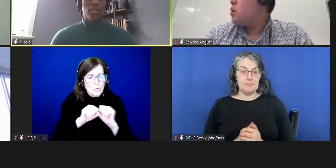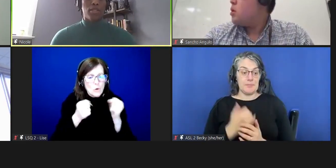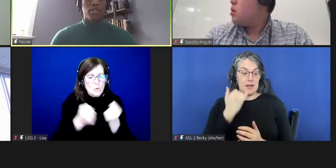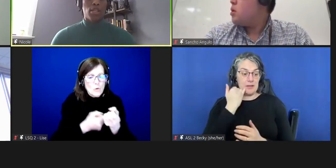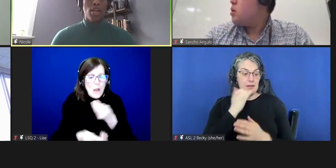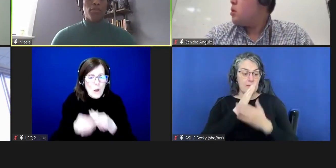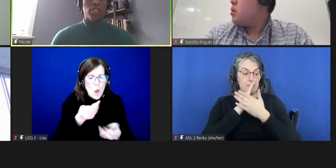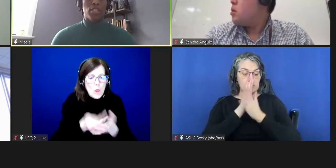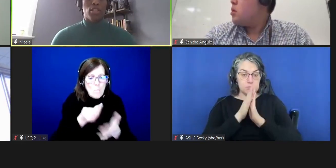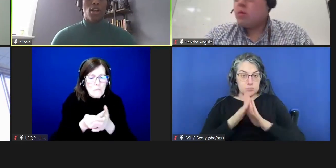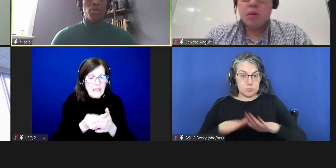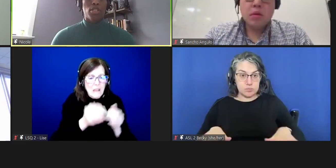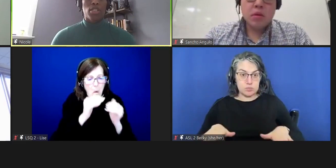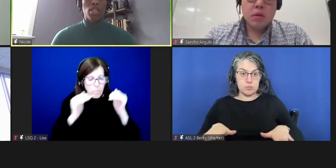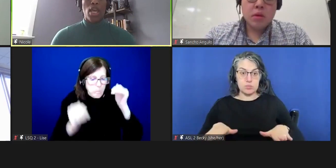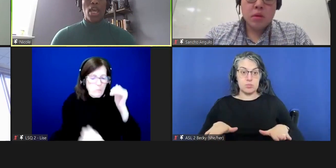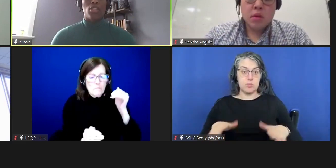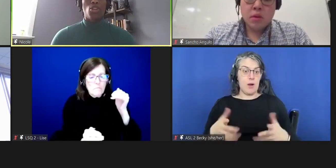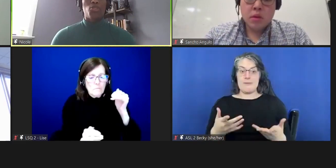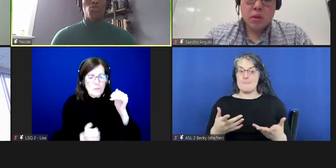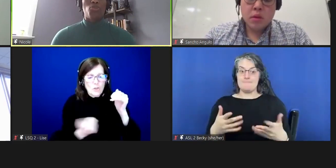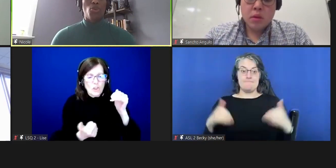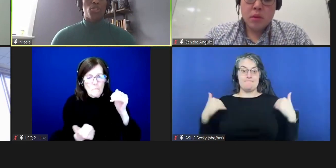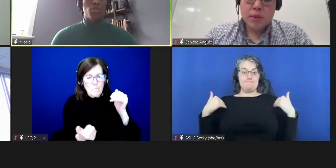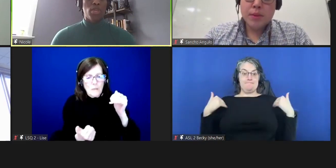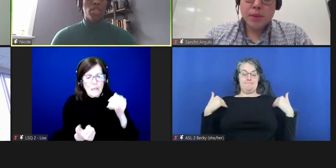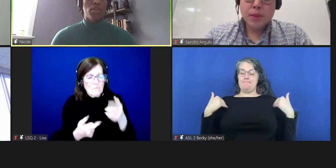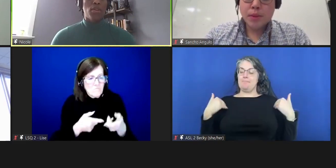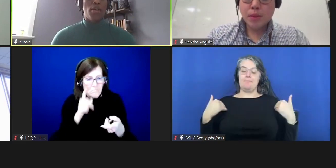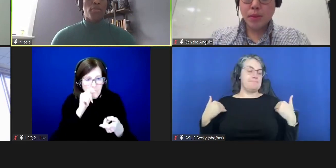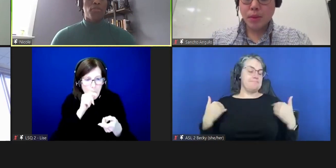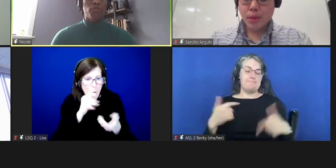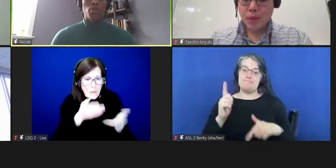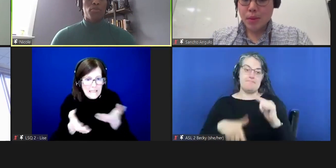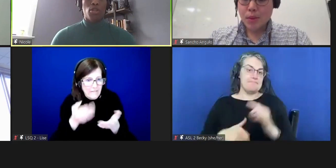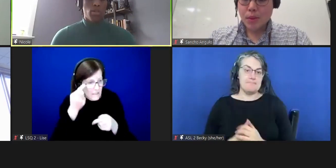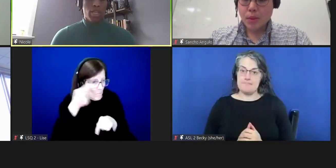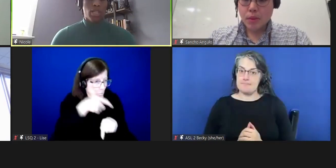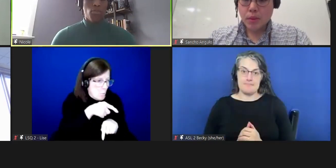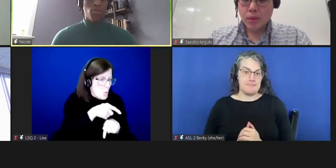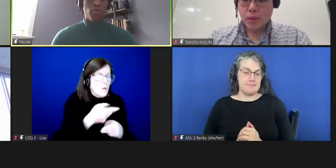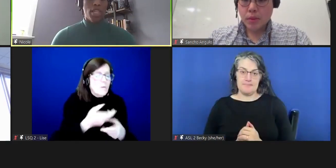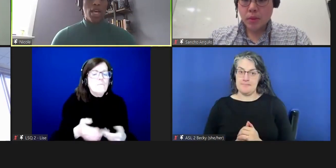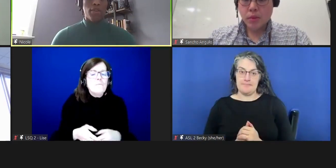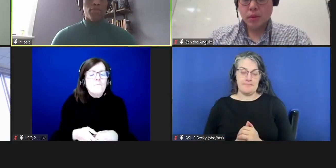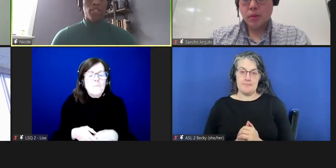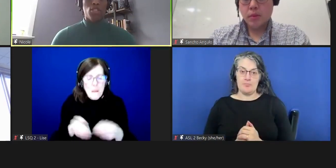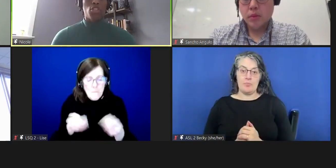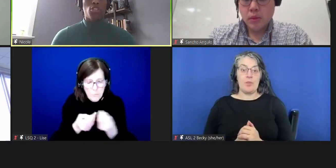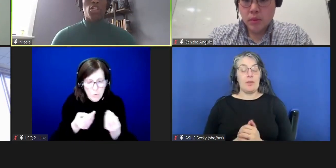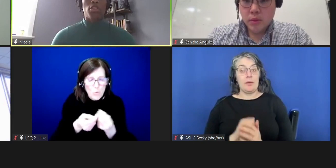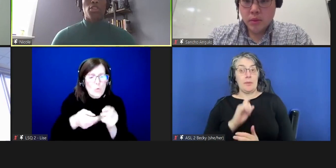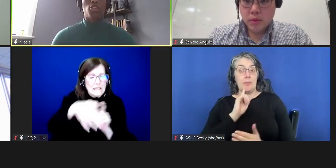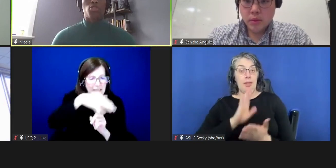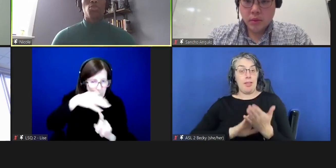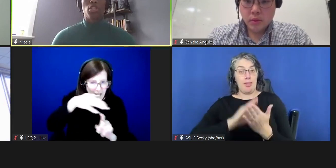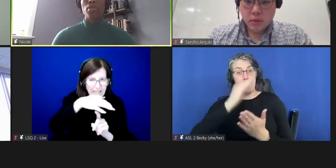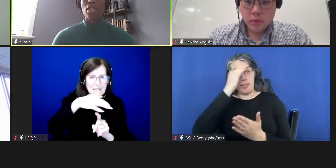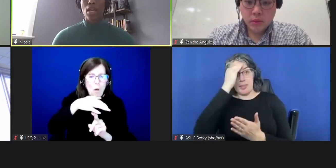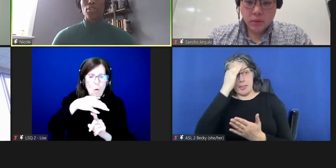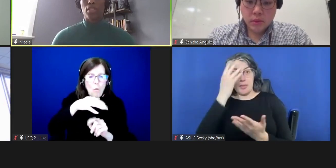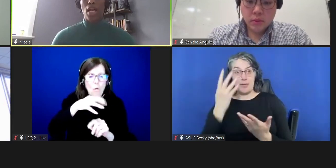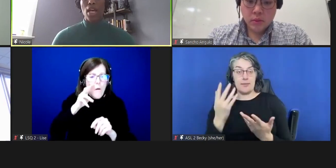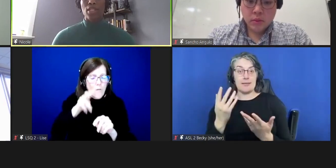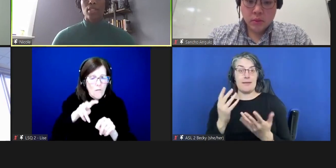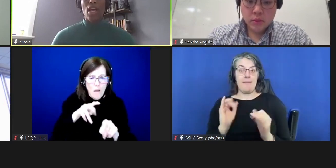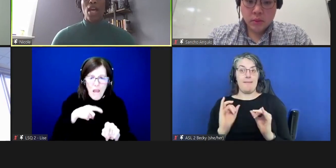Et donc, dans un grand nombre de situations, eh bien, je voyais bien que nous n'étions pas en